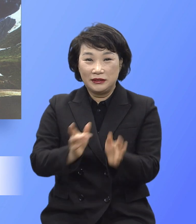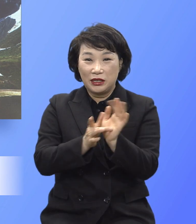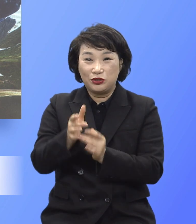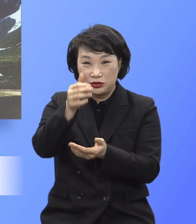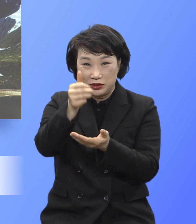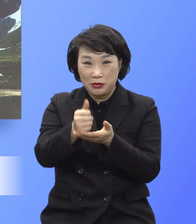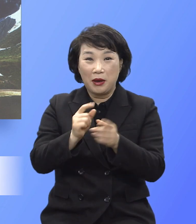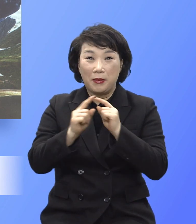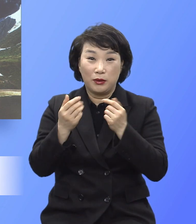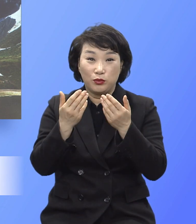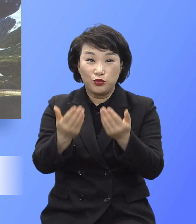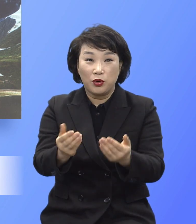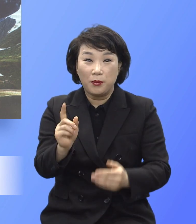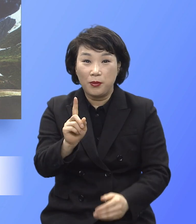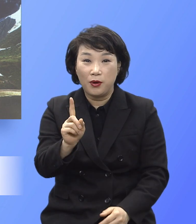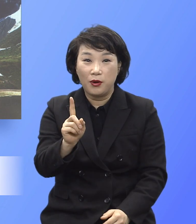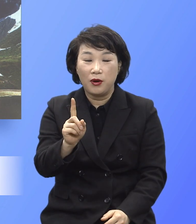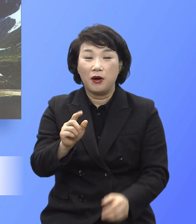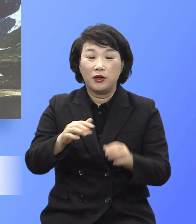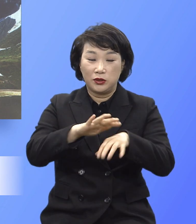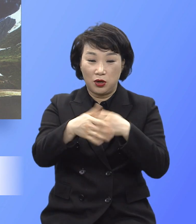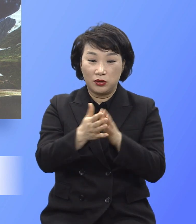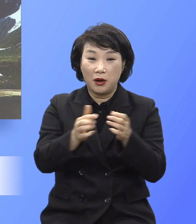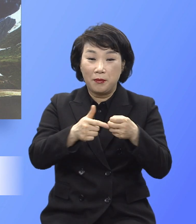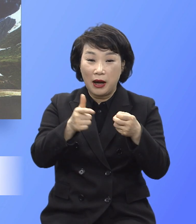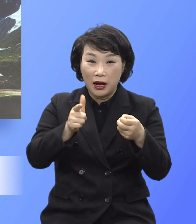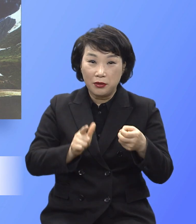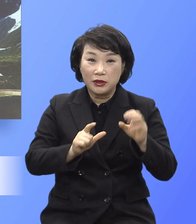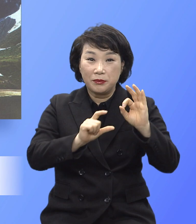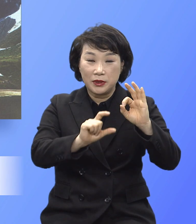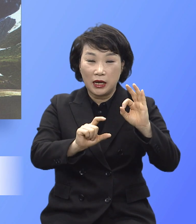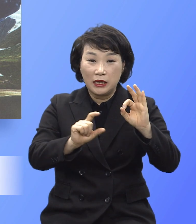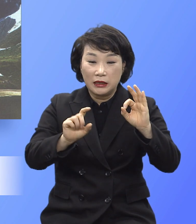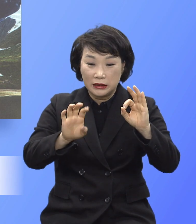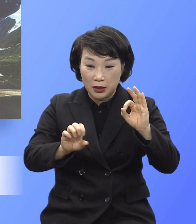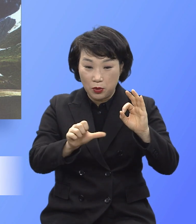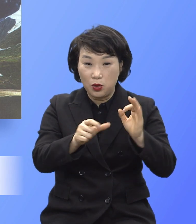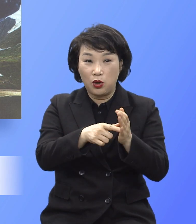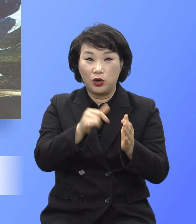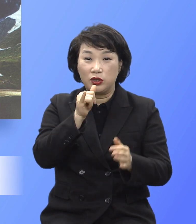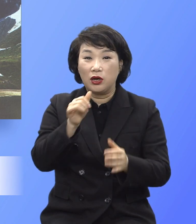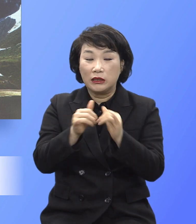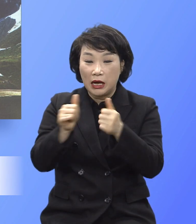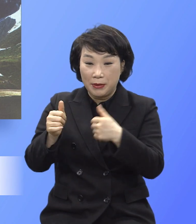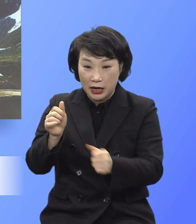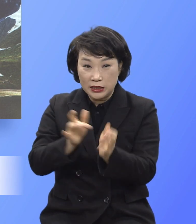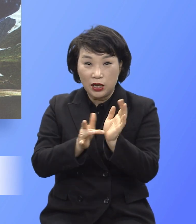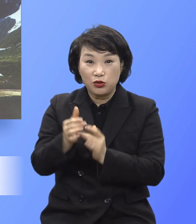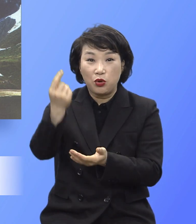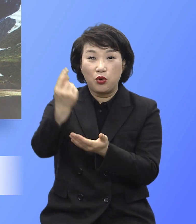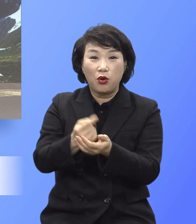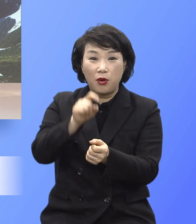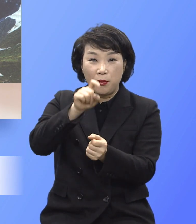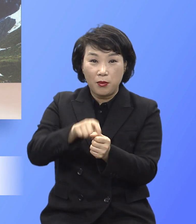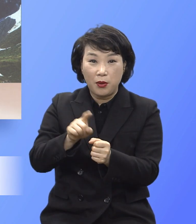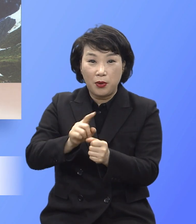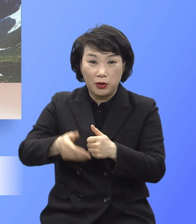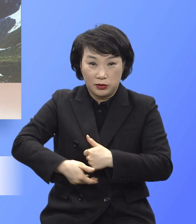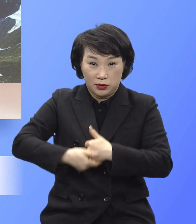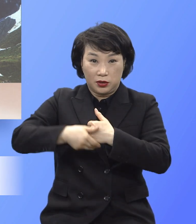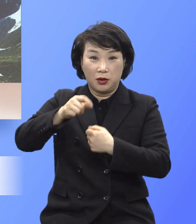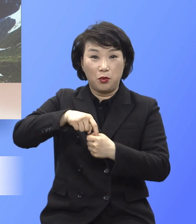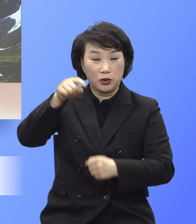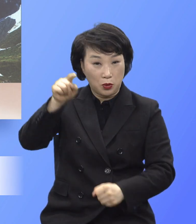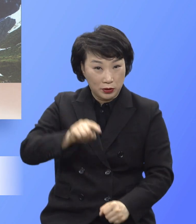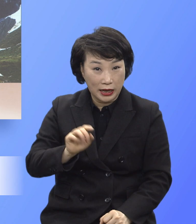예수께서 말씀하시기를 마가복음 10장 45절에 인자에 온 것은 섬김을